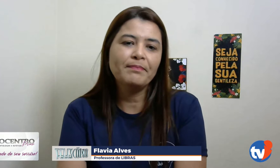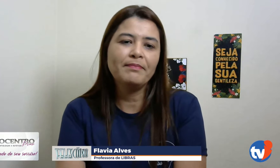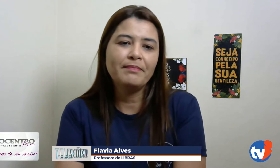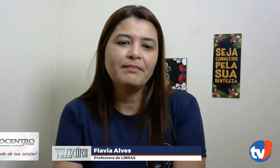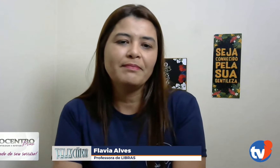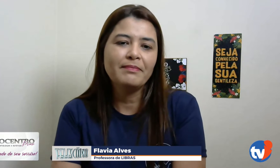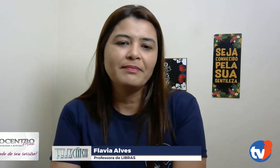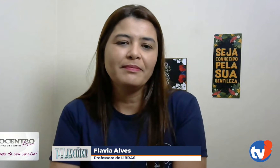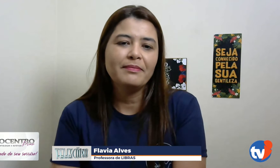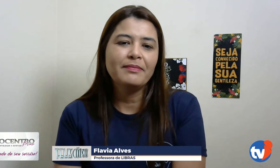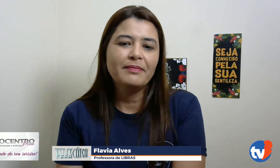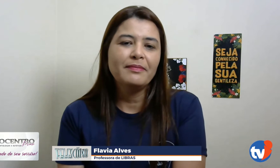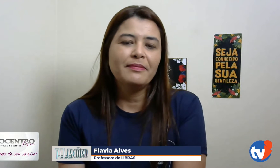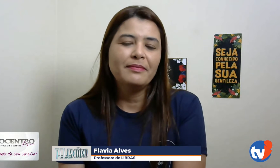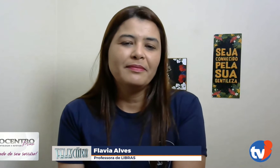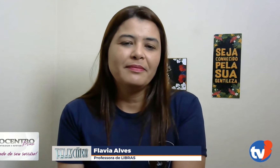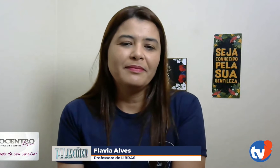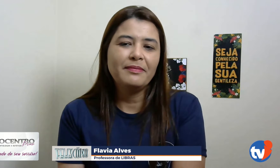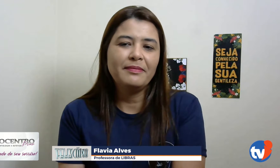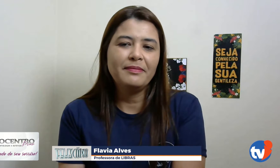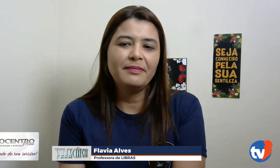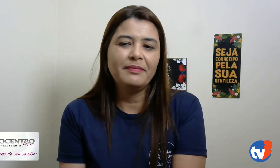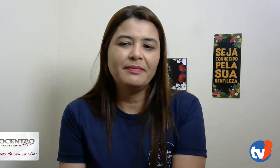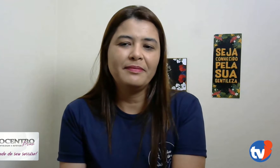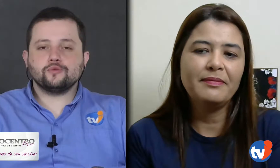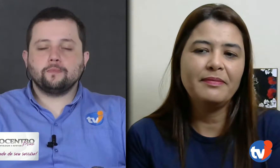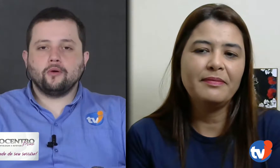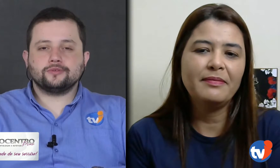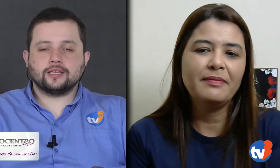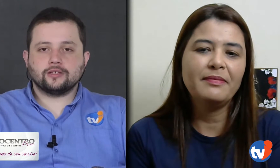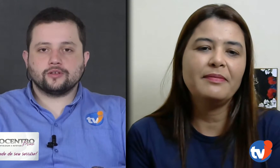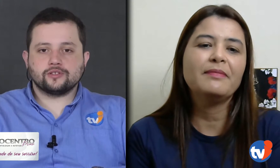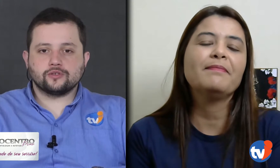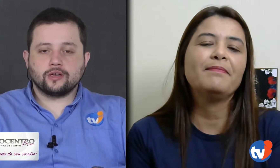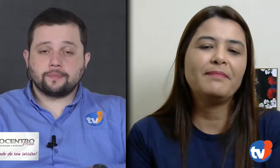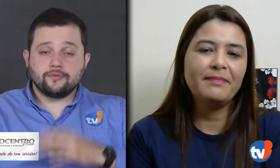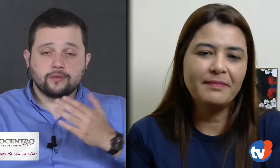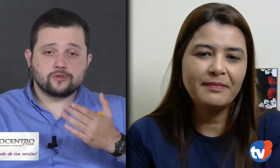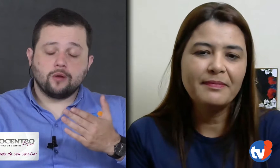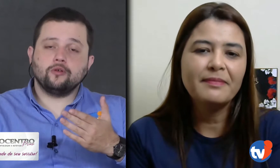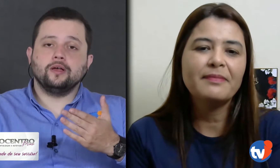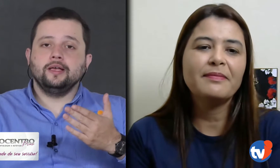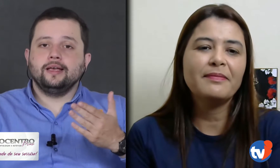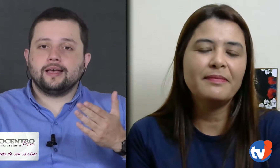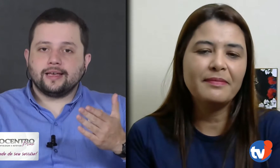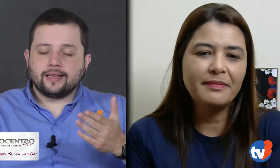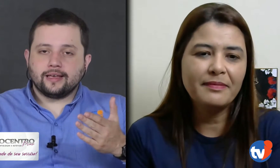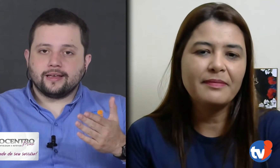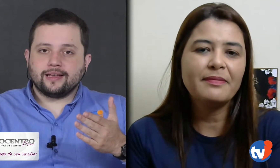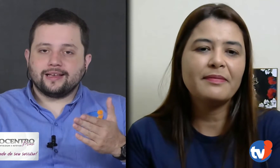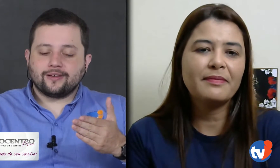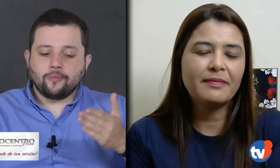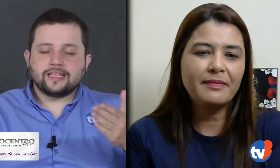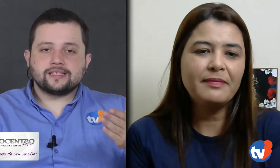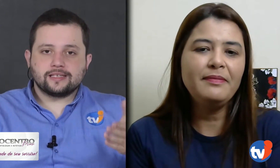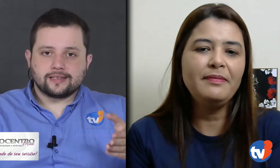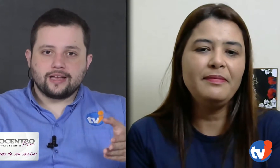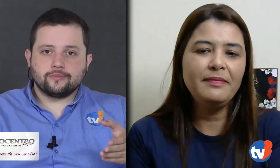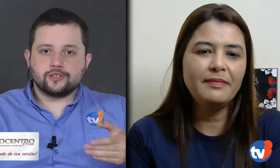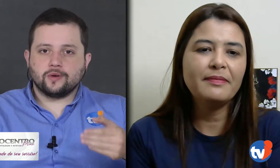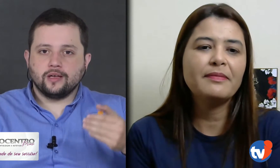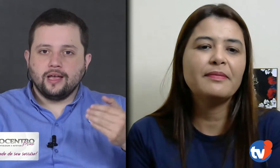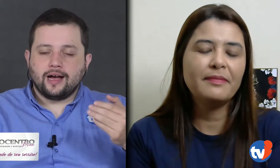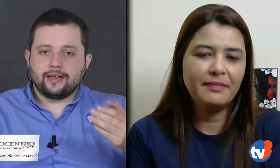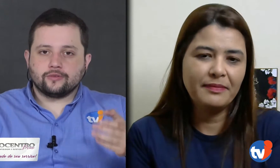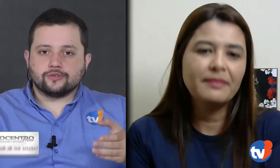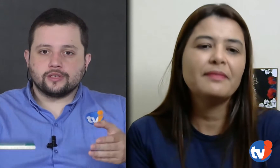guerra. Muito bem, então, trazendo mais um ponto, né, da nossa história para vermos como é